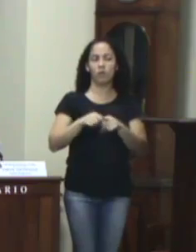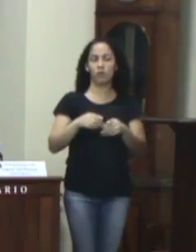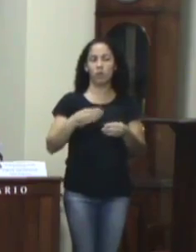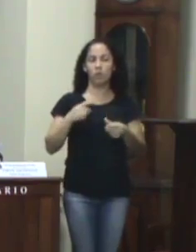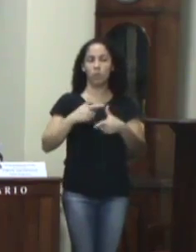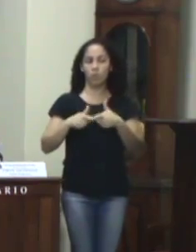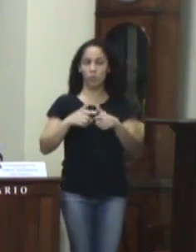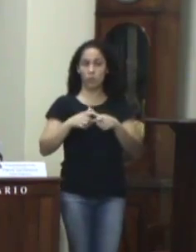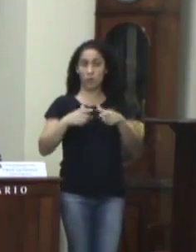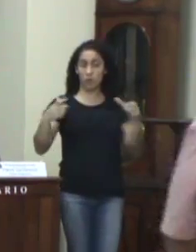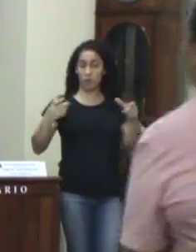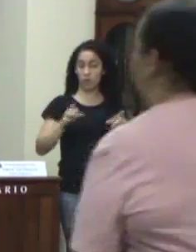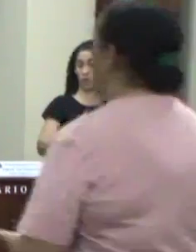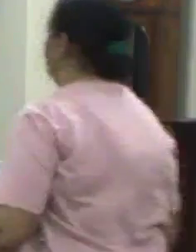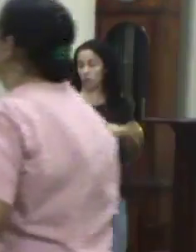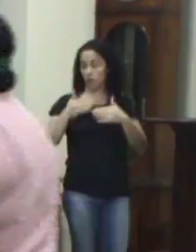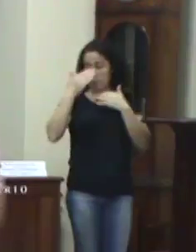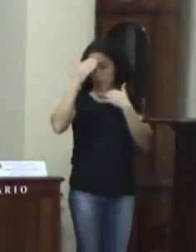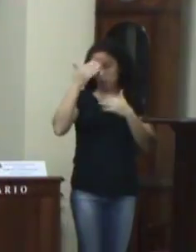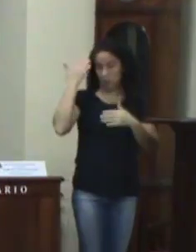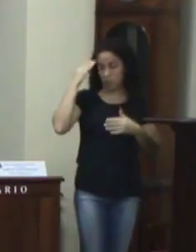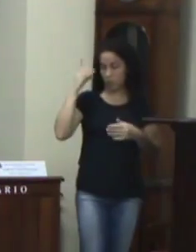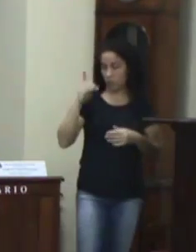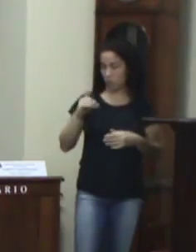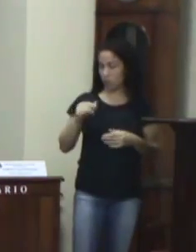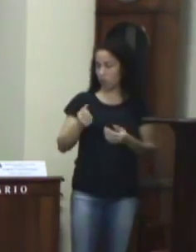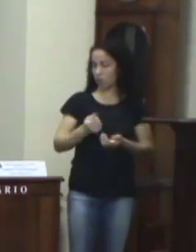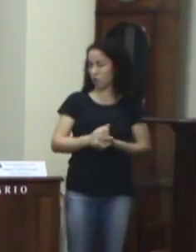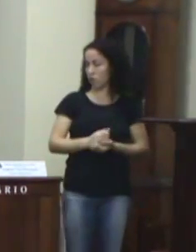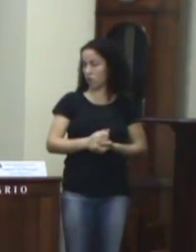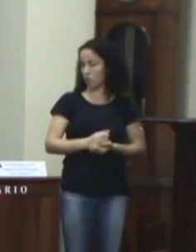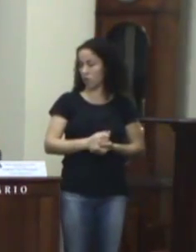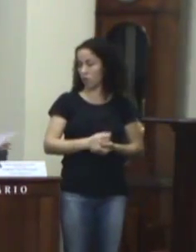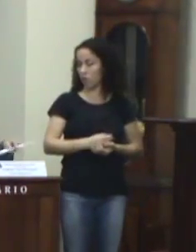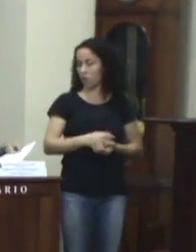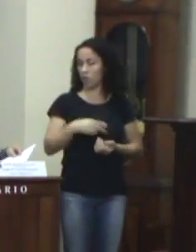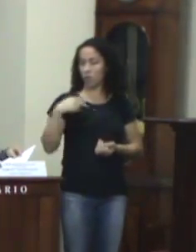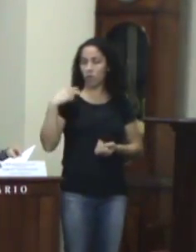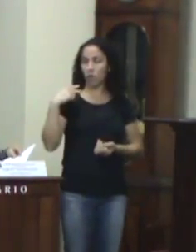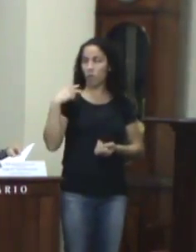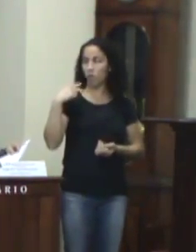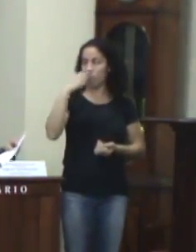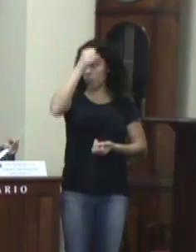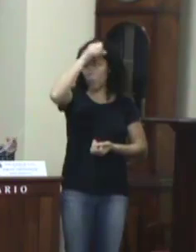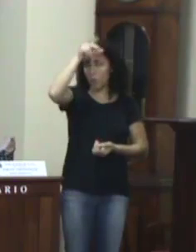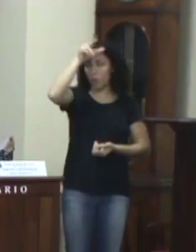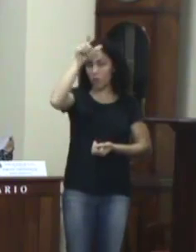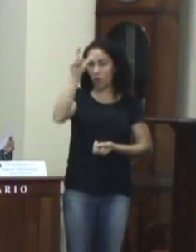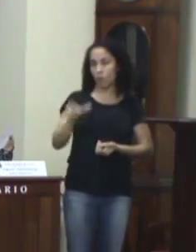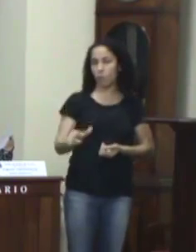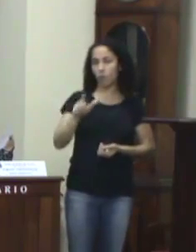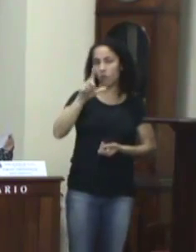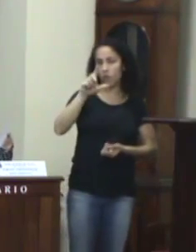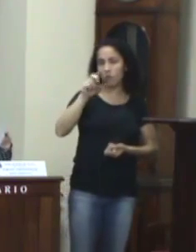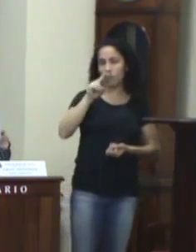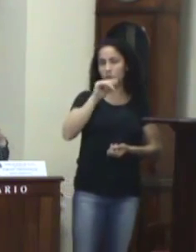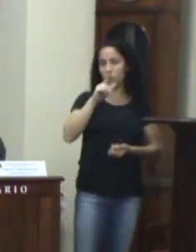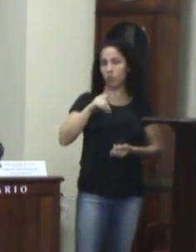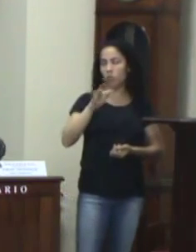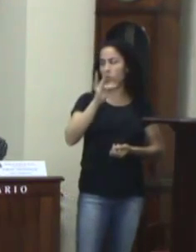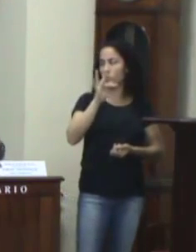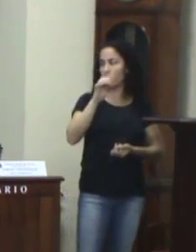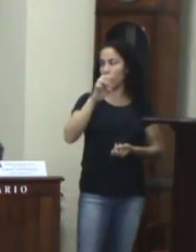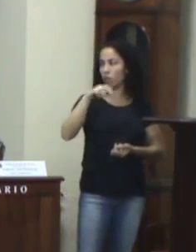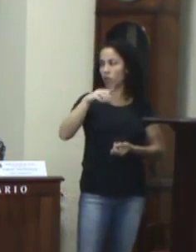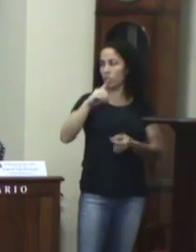ao problema. Sem mais para o momento, em nome dos protegidos do artigo, distinta consideração, Luiz Fernando Furtado da Graça,